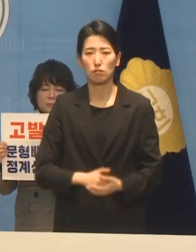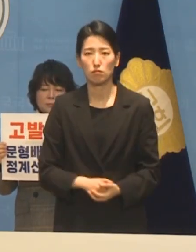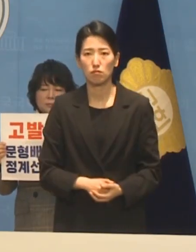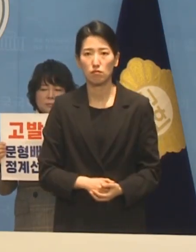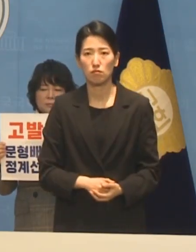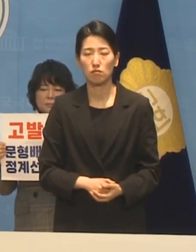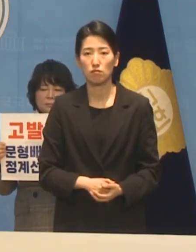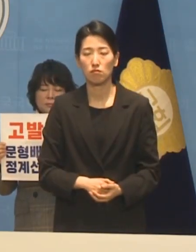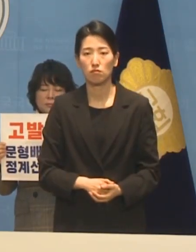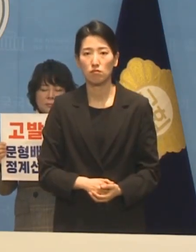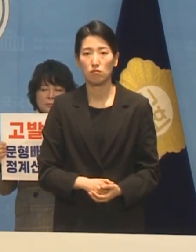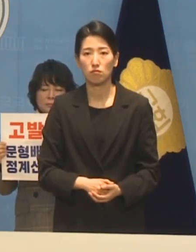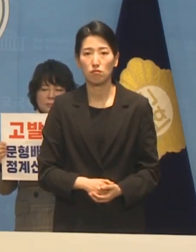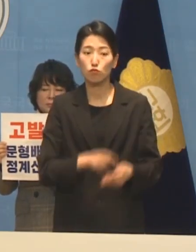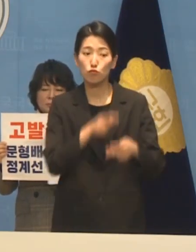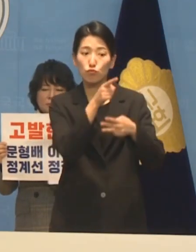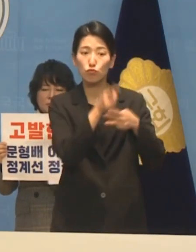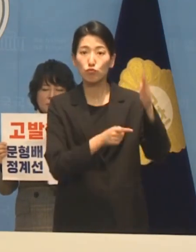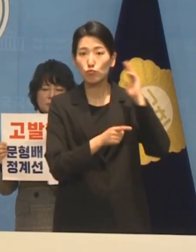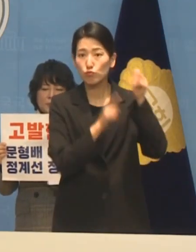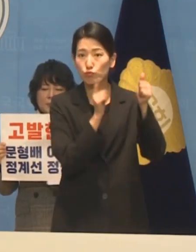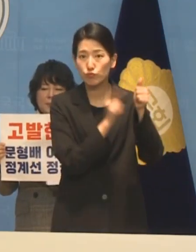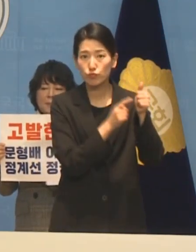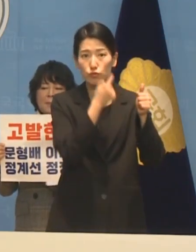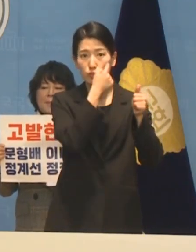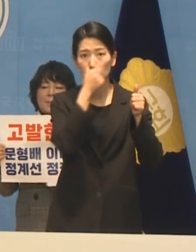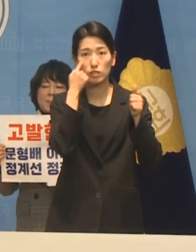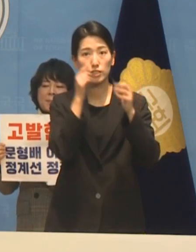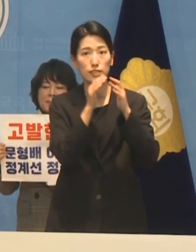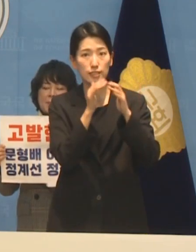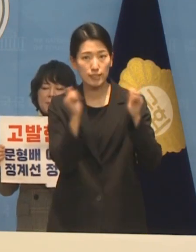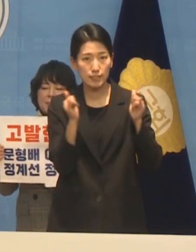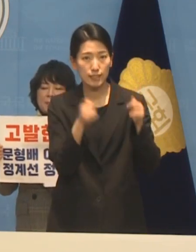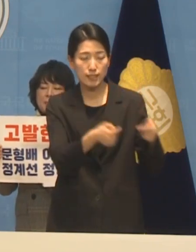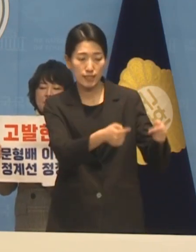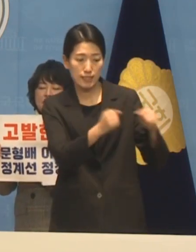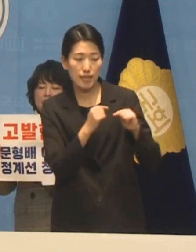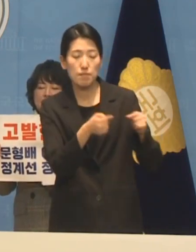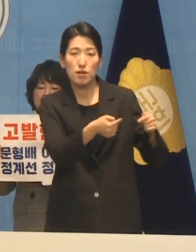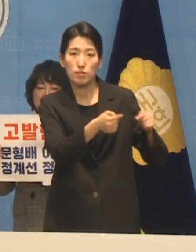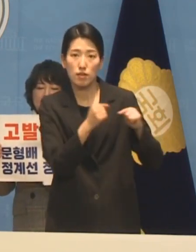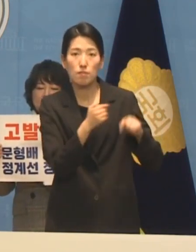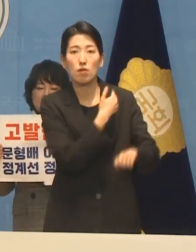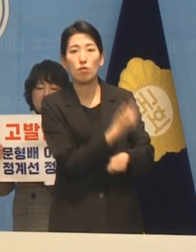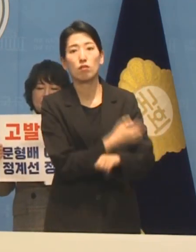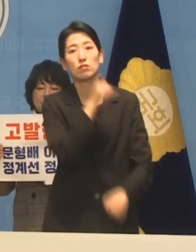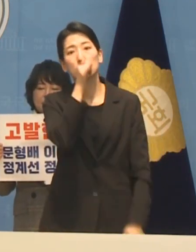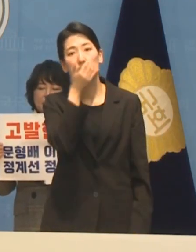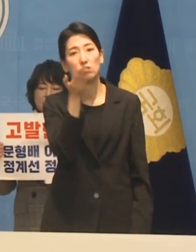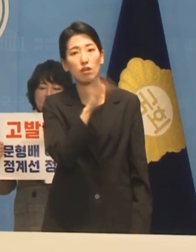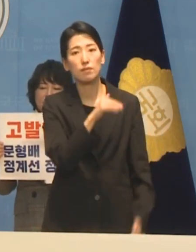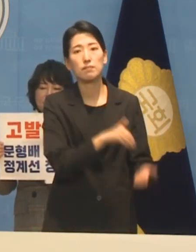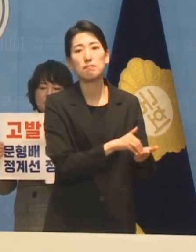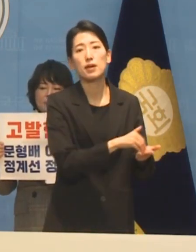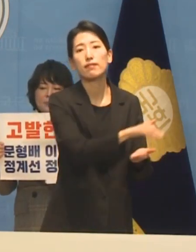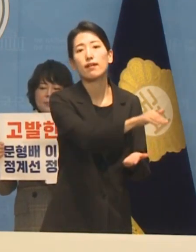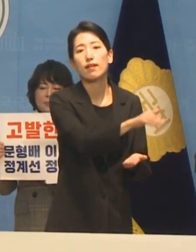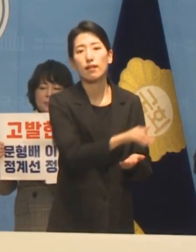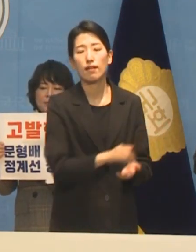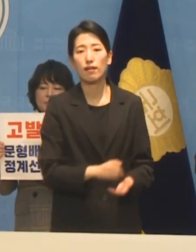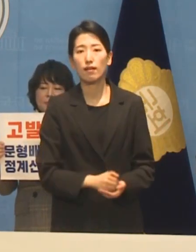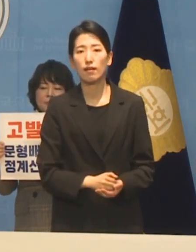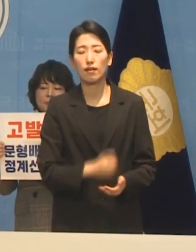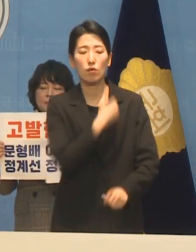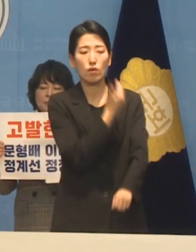헌재는 피소추인에게 보장된 증인신문 참여권을 박탈함으로 법을 어기고 피소추인